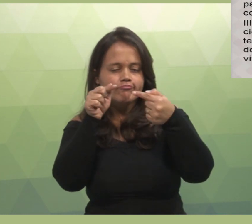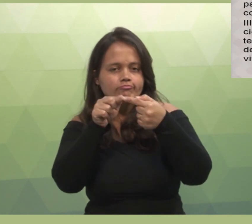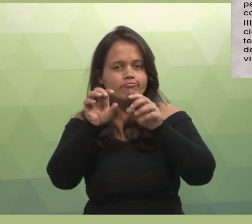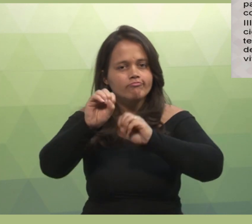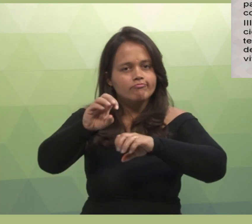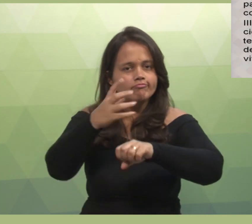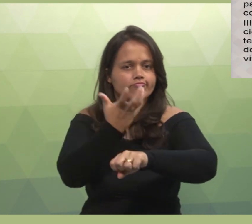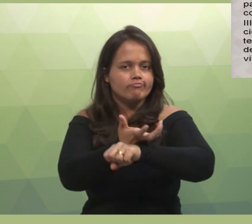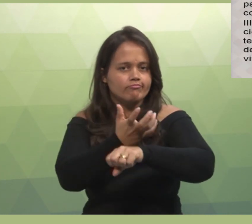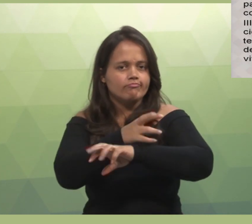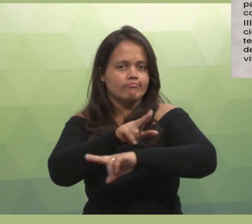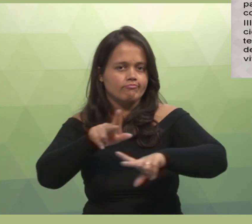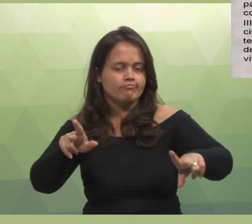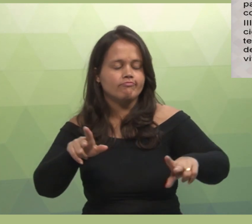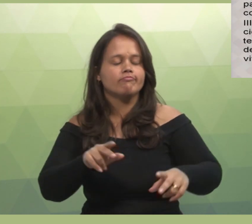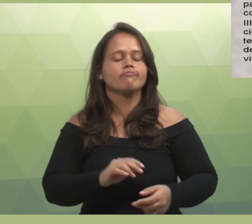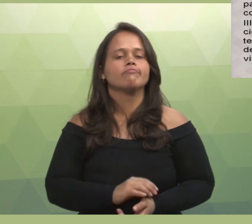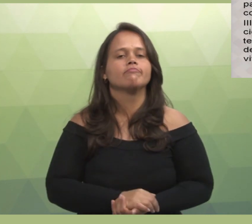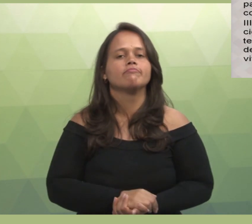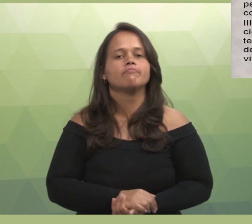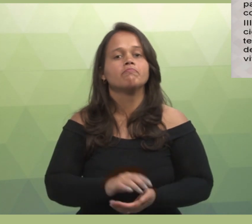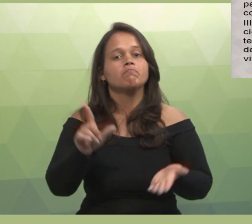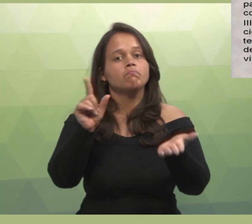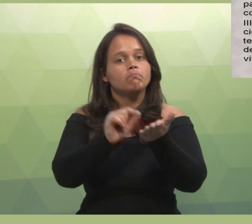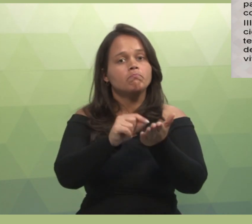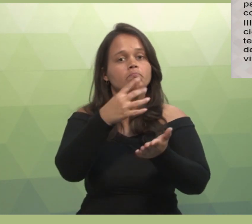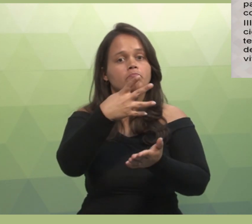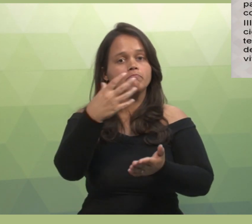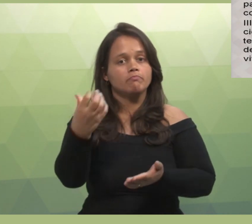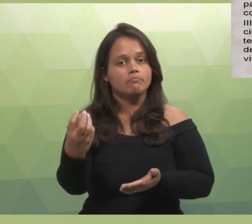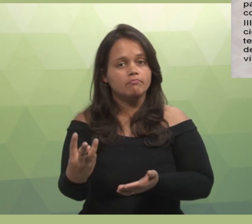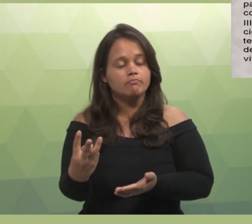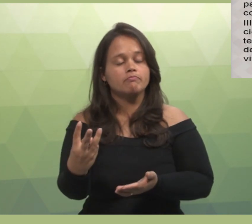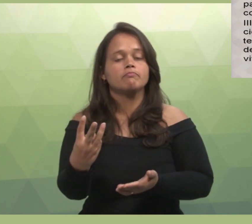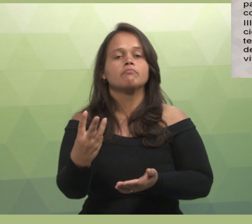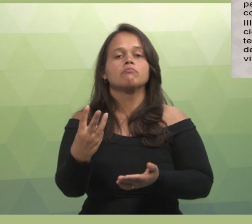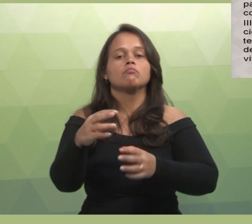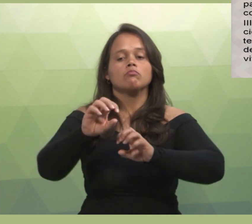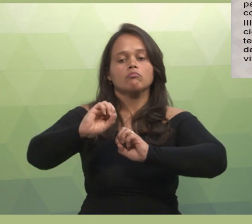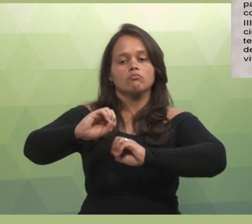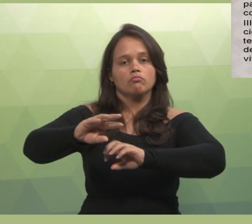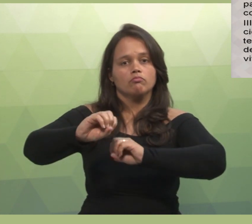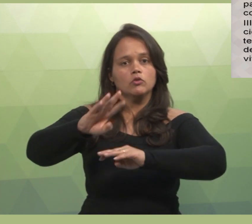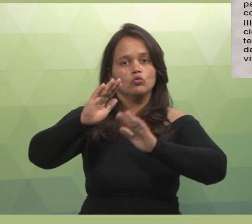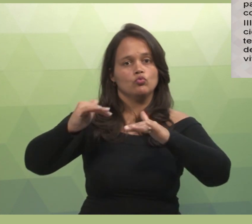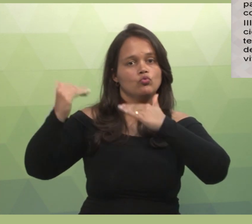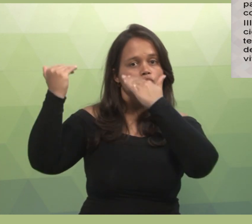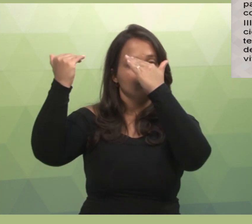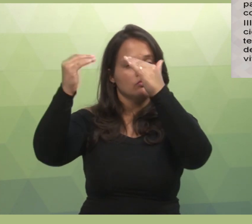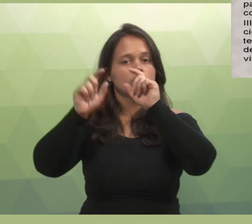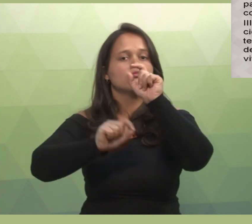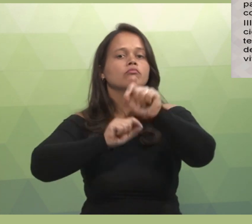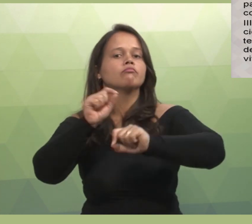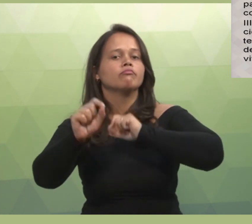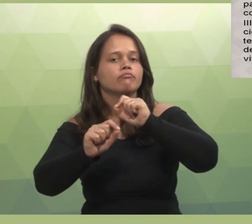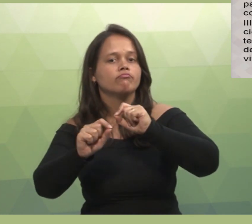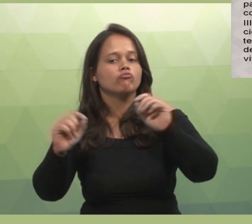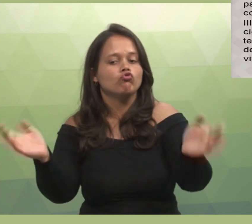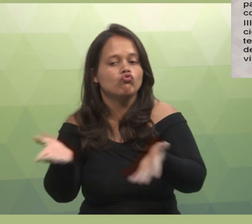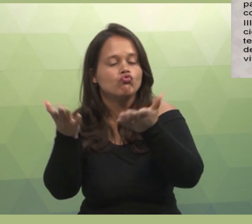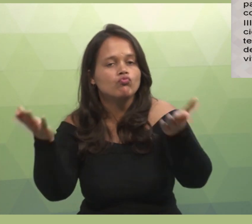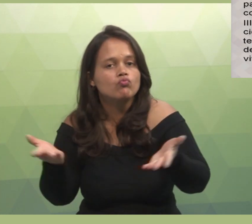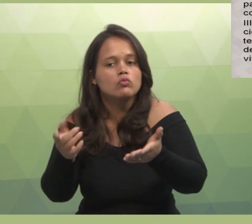E no artigo 43, a educação superior tem por finalidade estimular a criação cultural